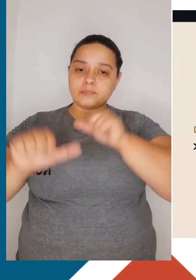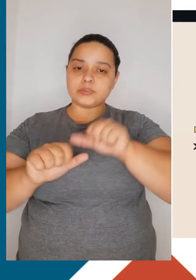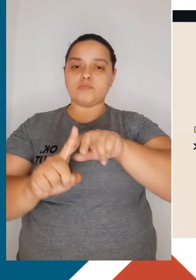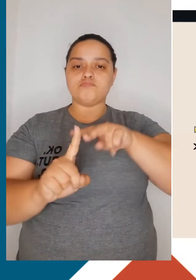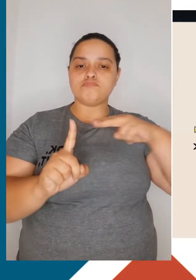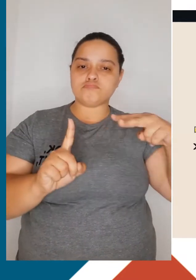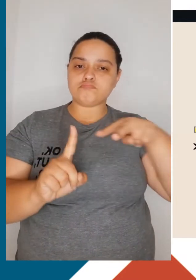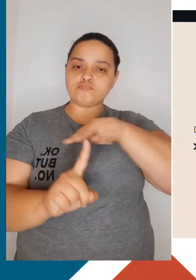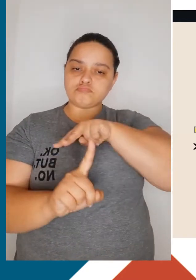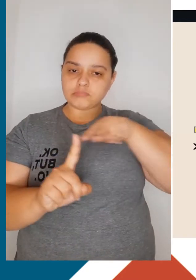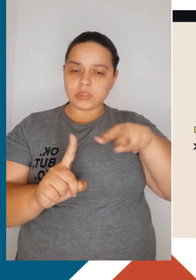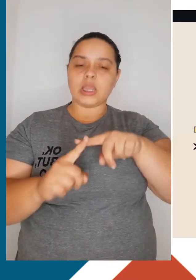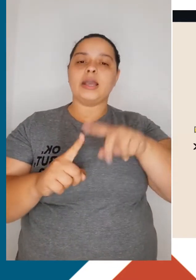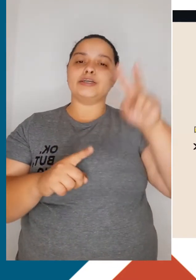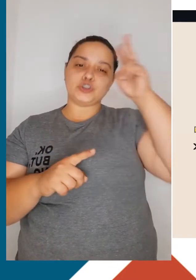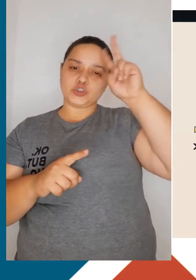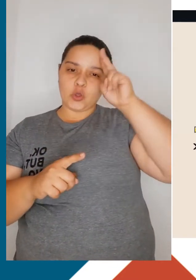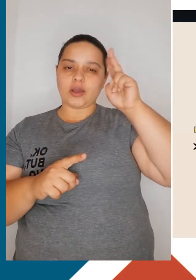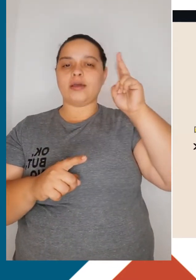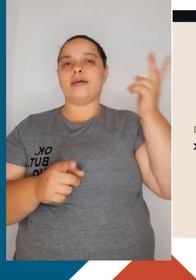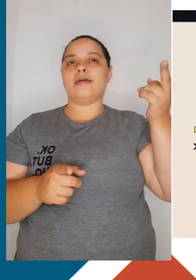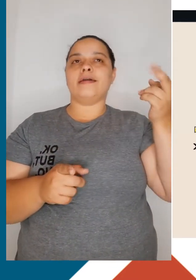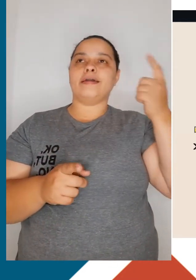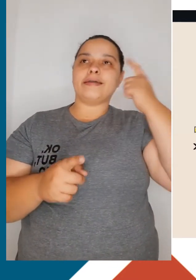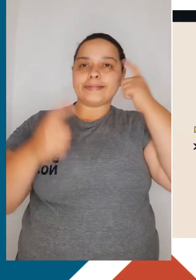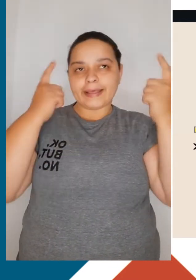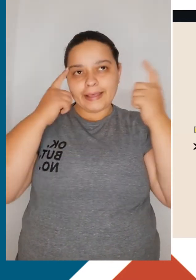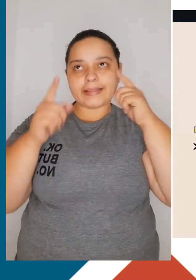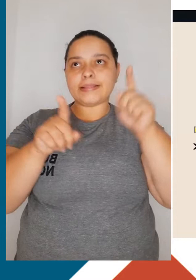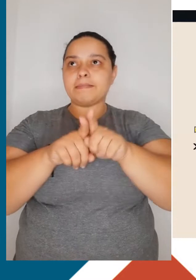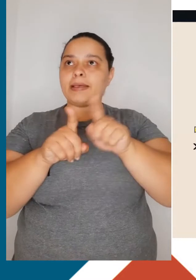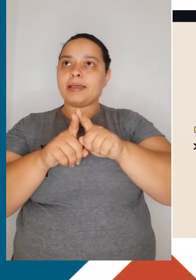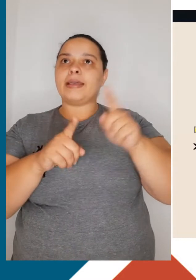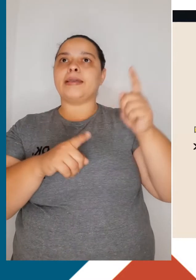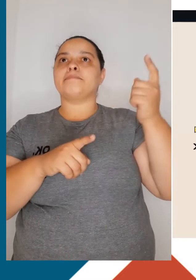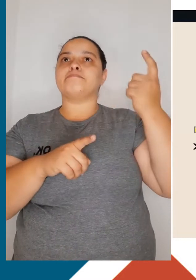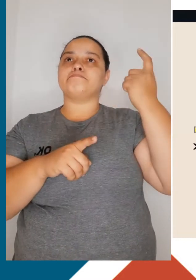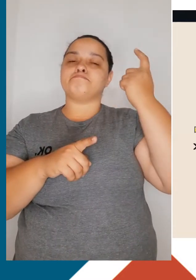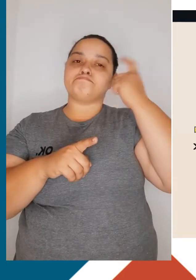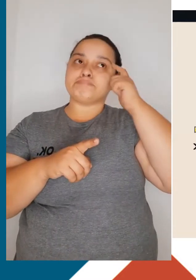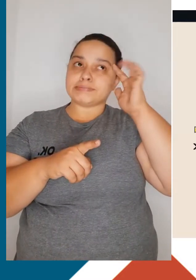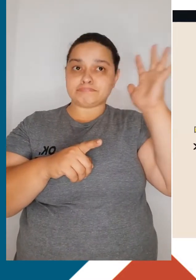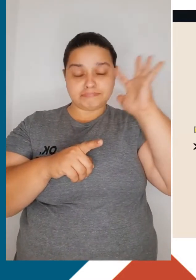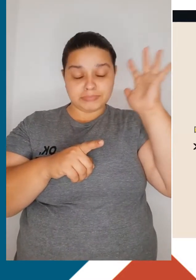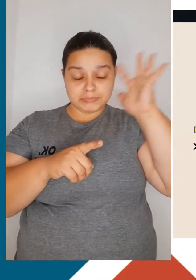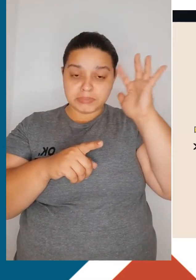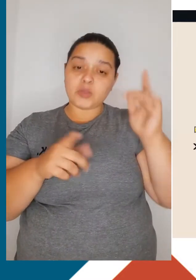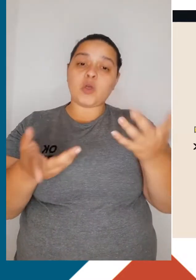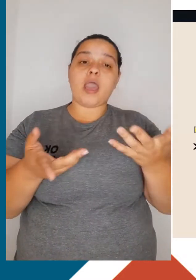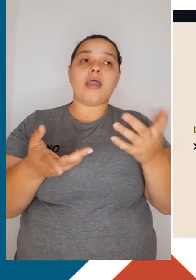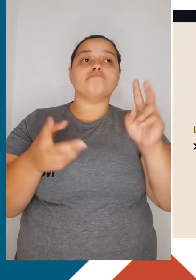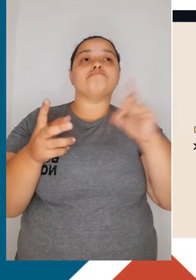vista da história das ideias, da história do pensamento, que a gente chama de iluminismo, e, por outro